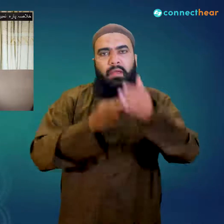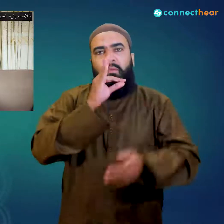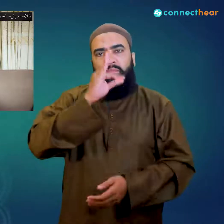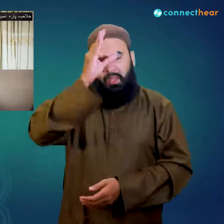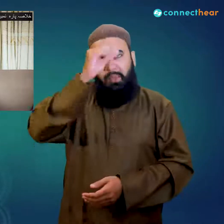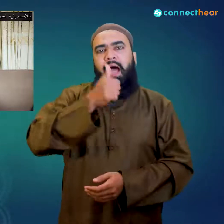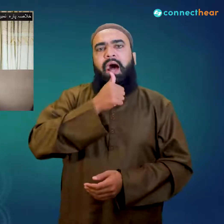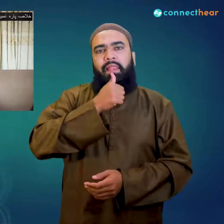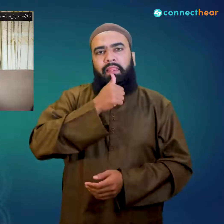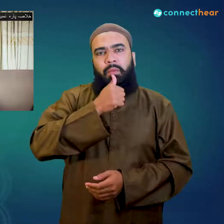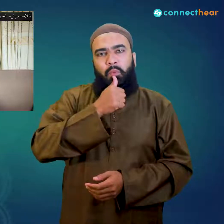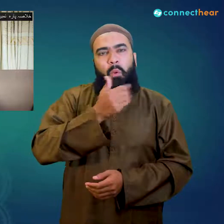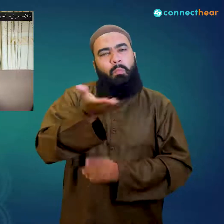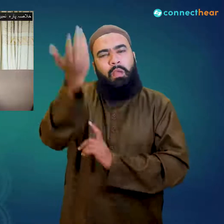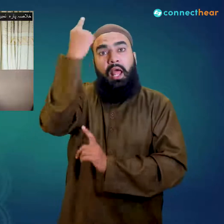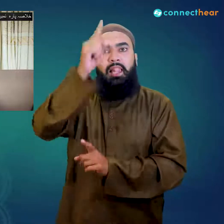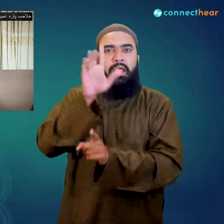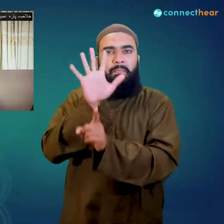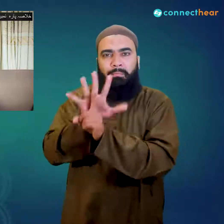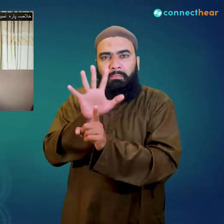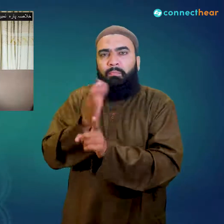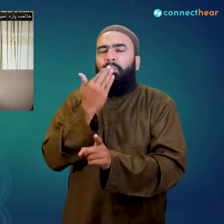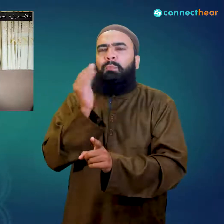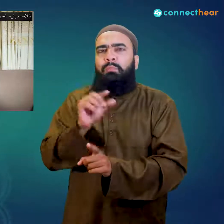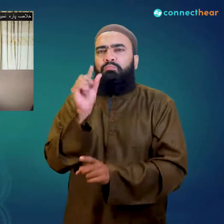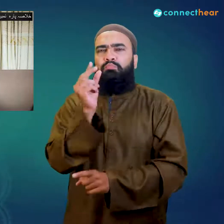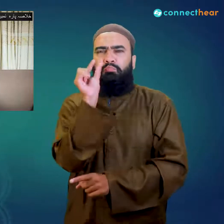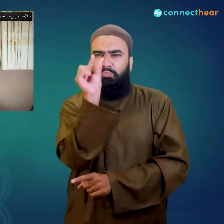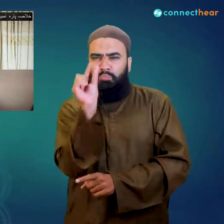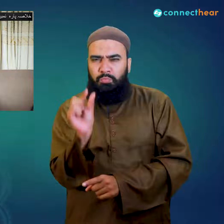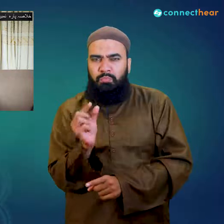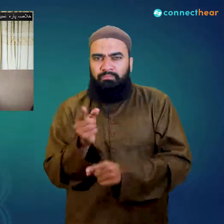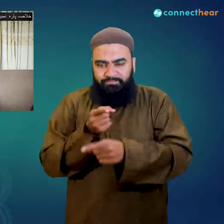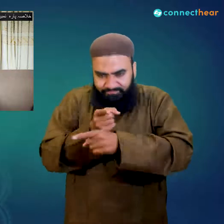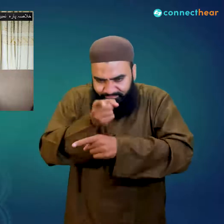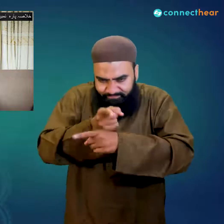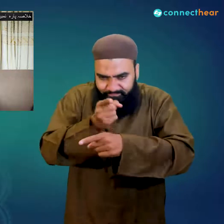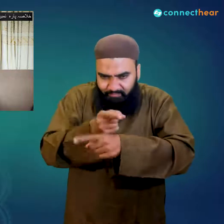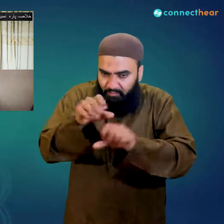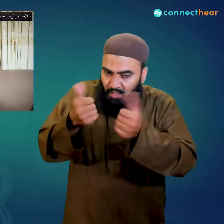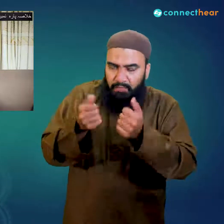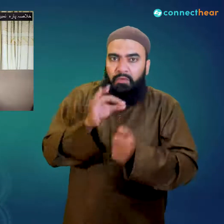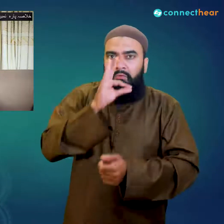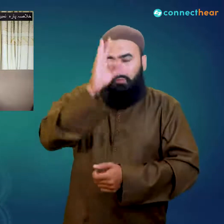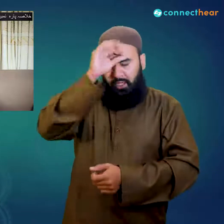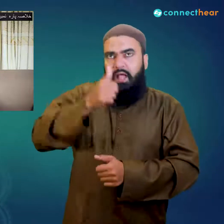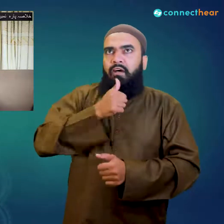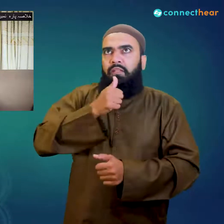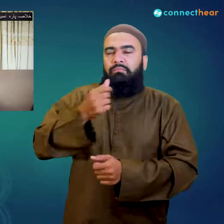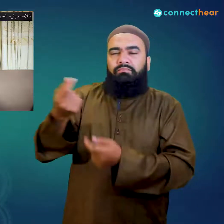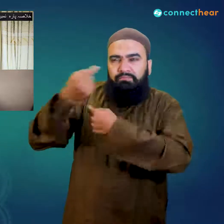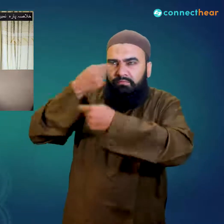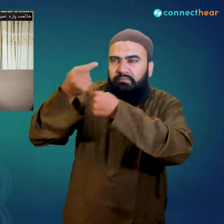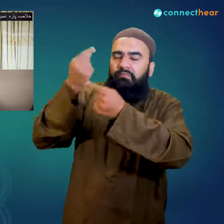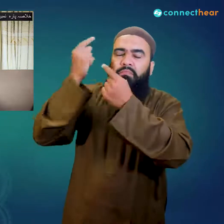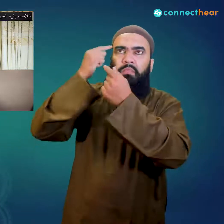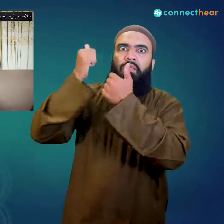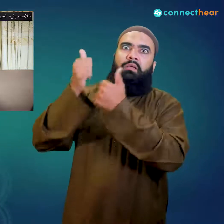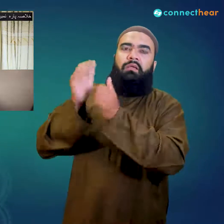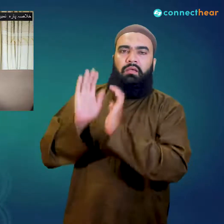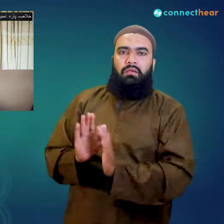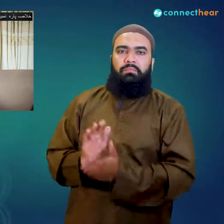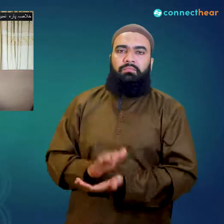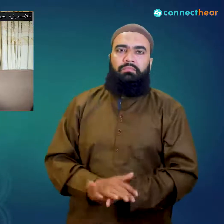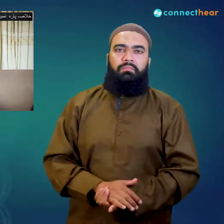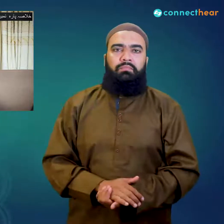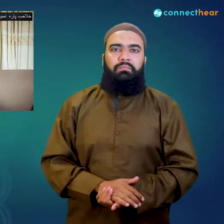کو چند کلمات سکھا دیے، اور وہ کلمات کیا تھے؟ فَتَلَقَّى آدَمُ مِن رَبِّهِ كَلِمَاتٍ فَتَابَ عَلَيْهِ،